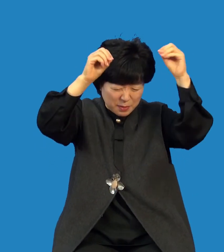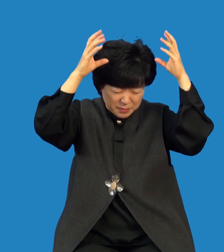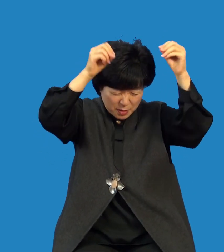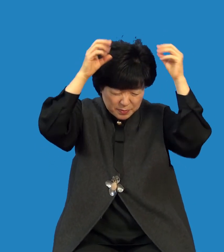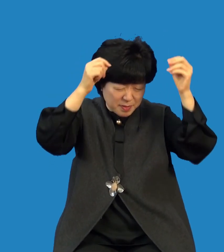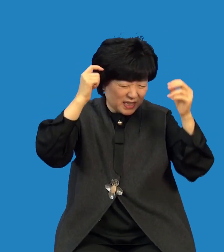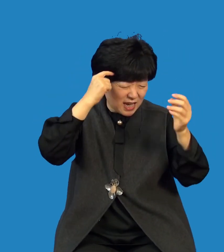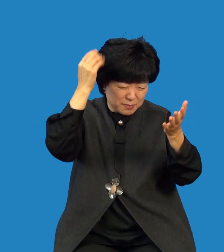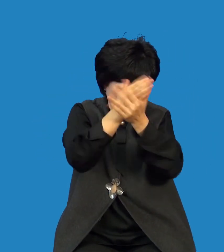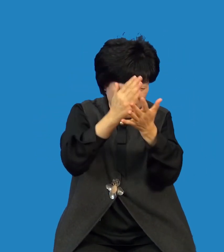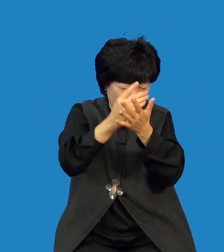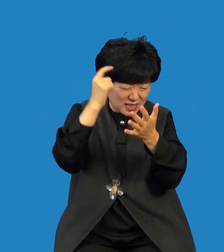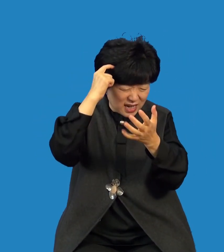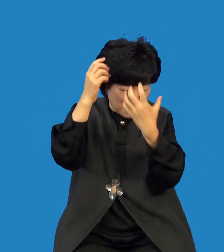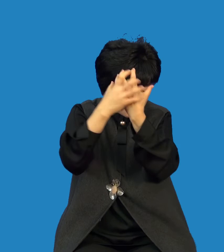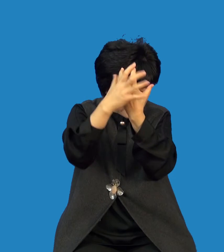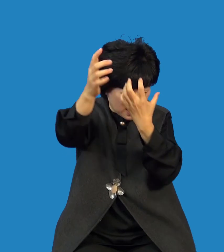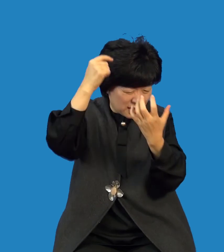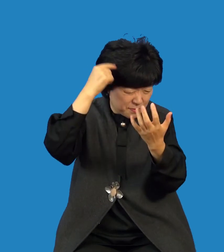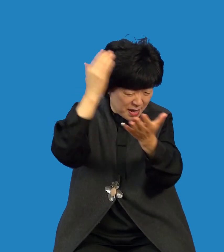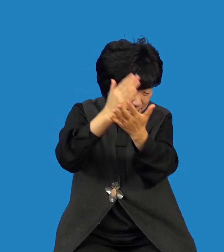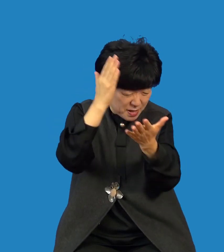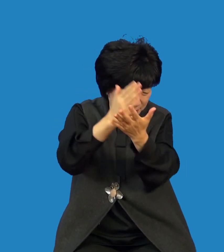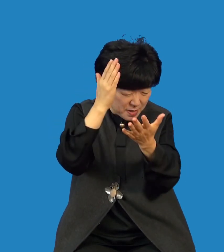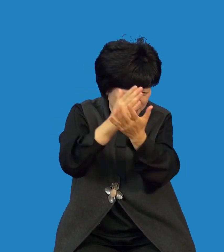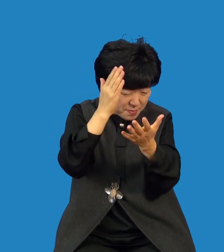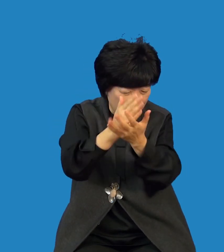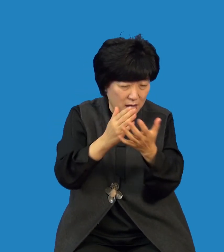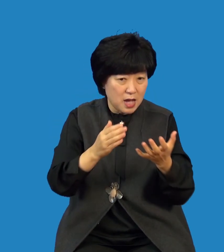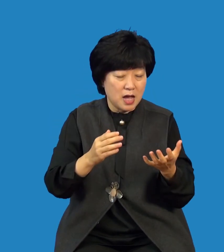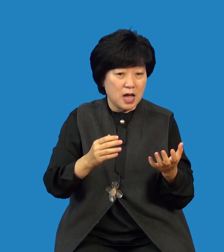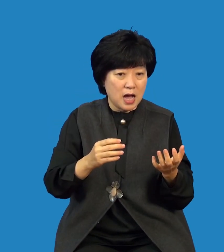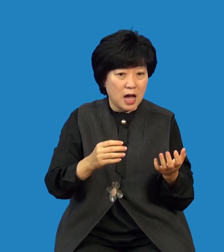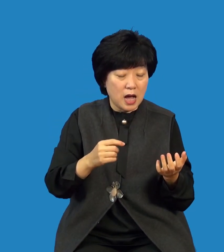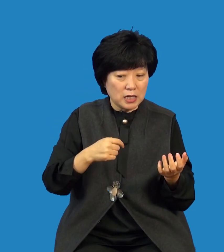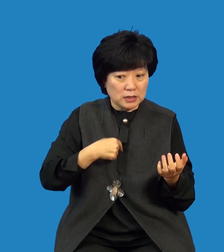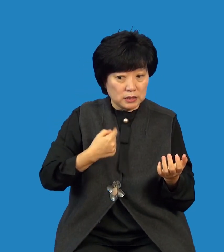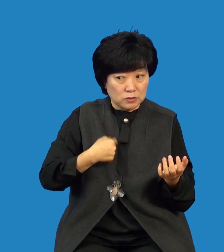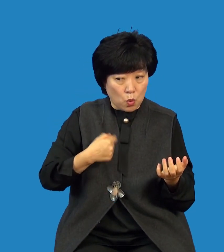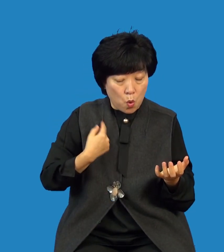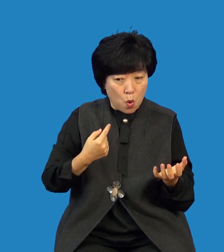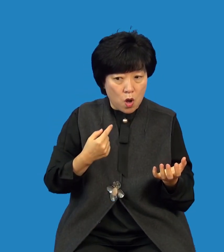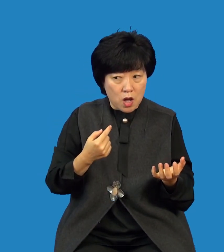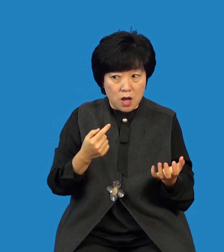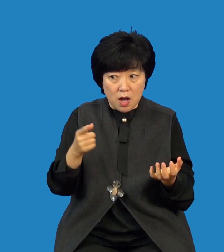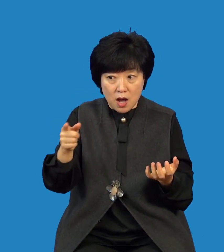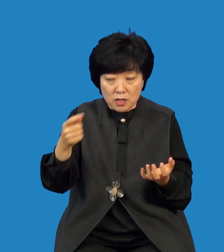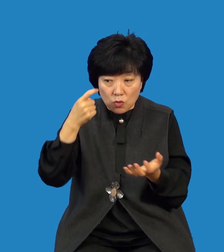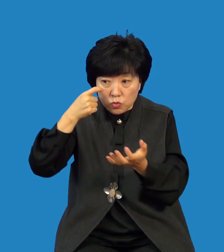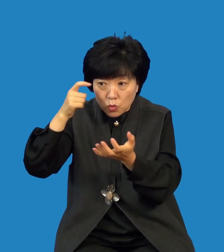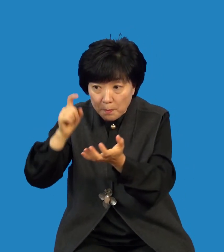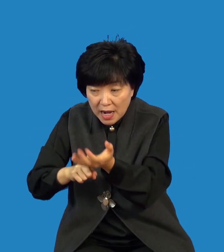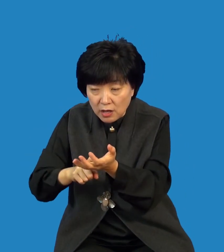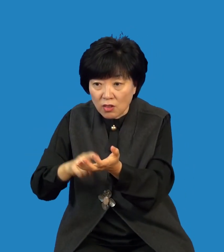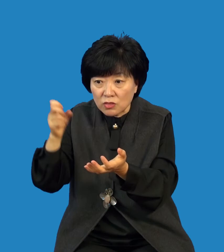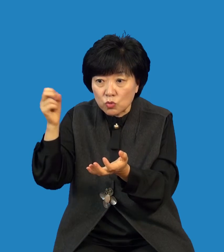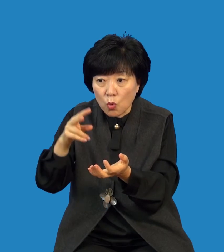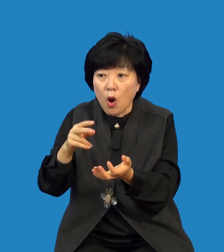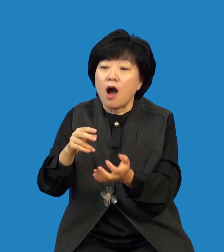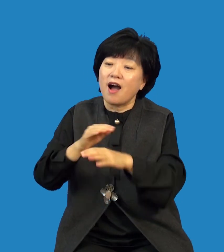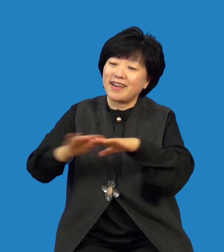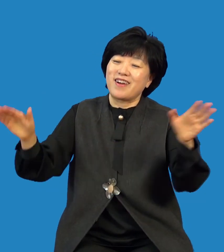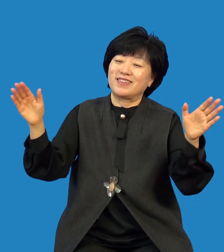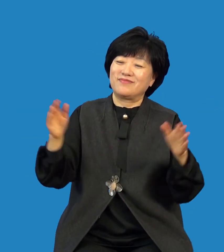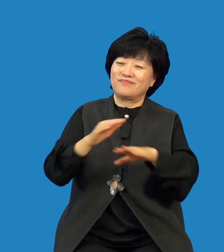풀렸고. 왜냐하면 이렇게 돌아가다가 스스로 틀린 걸 찾으면 아주 곤란하거든. 그러면 학자의 양심을 또 속여야 되기 때문에 이거는 아주